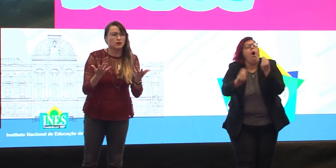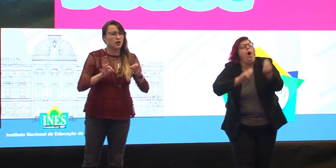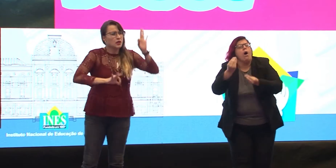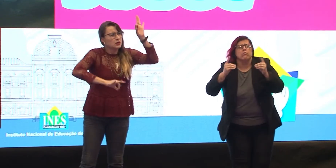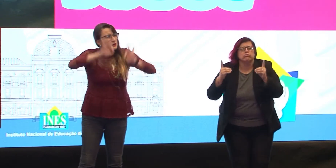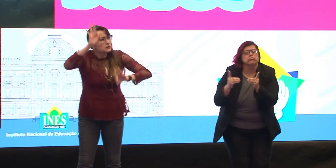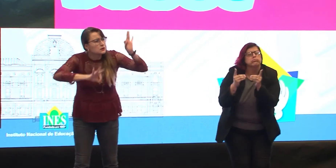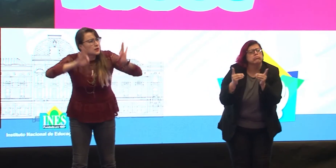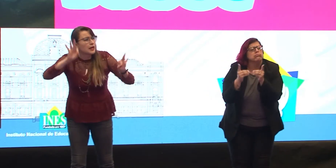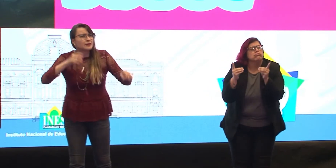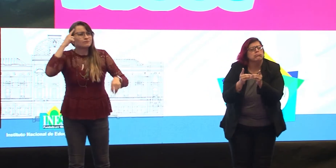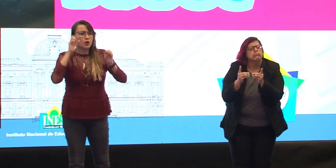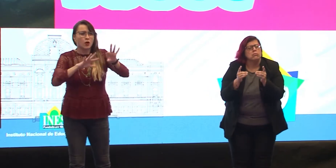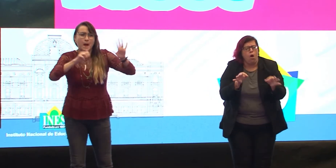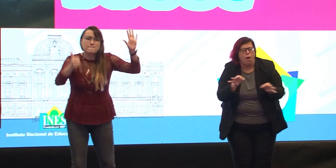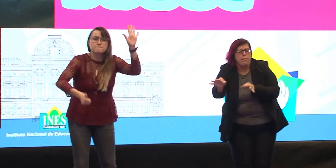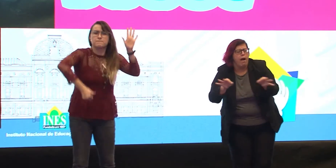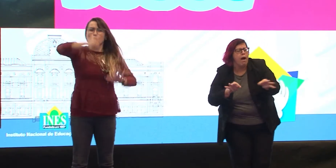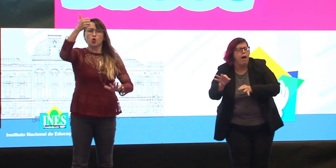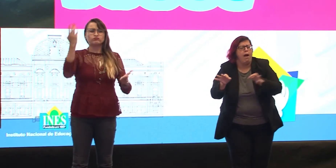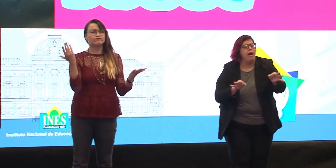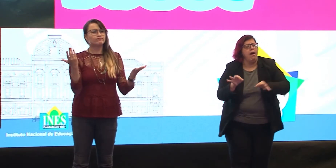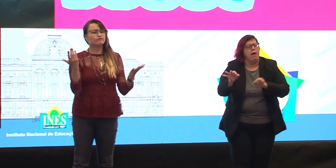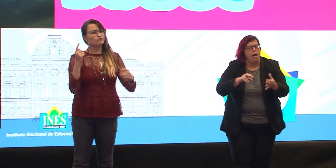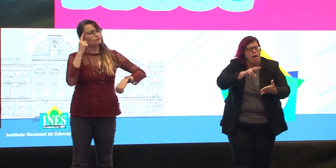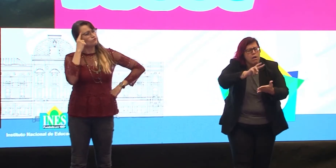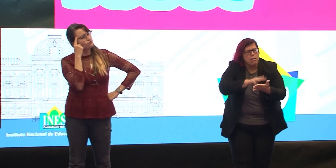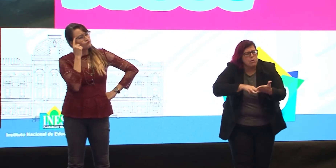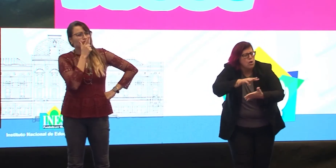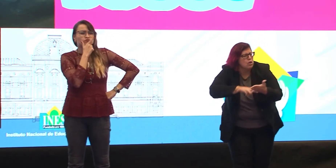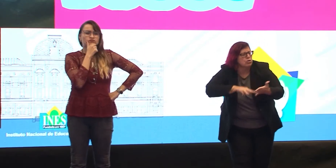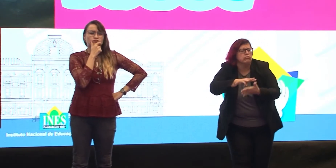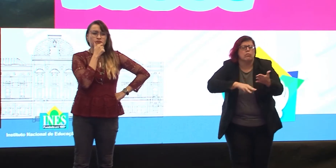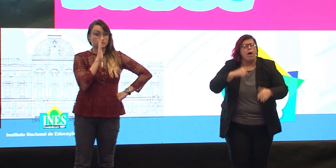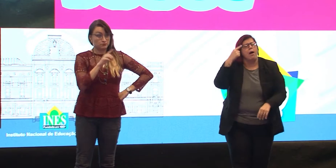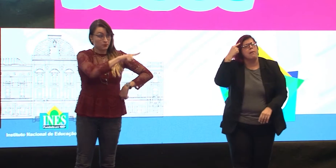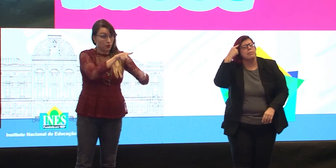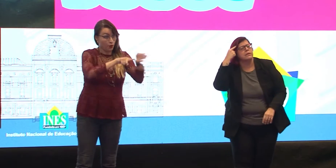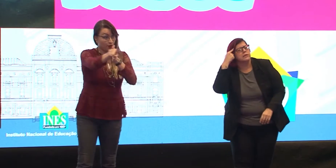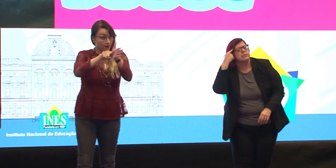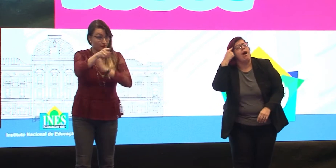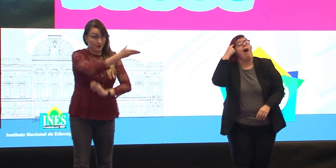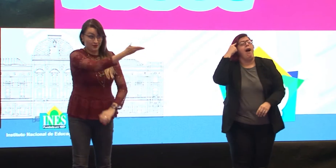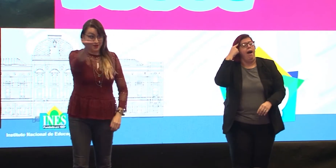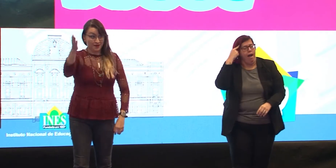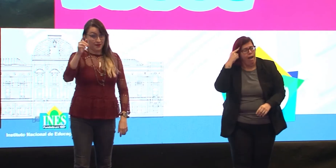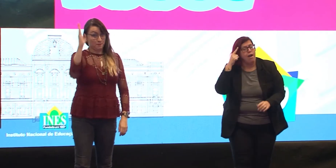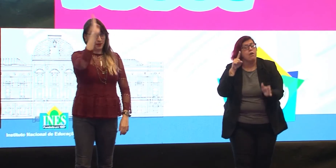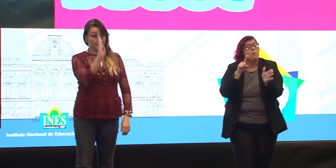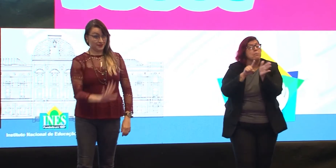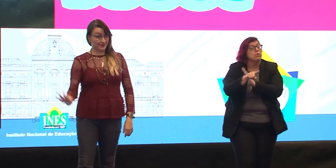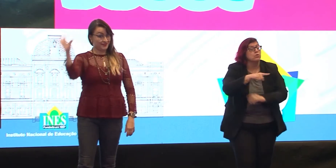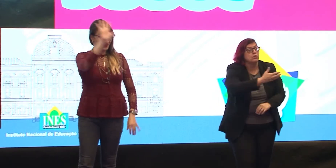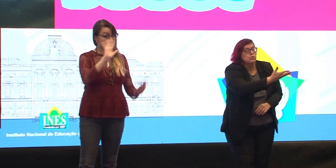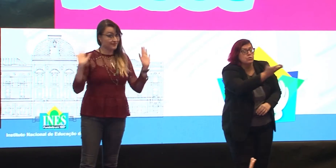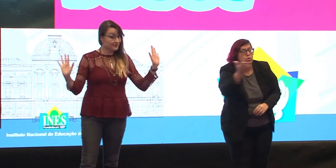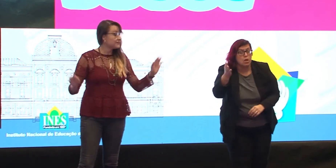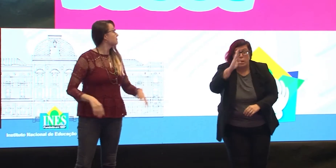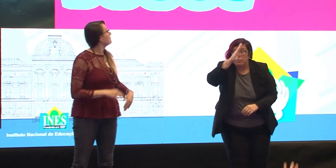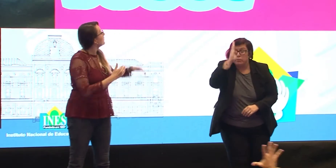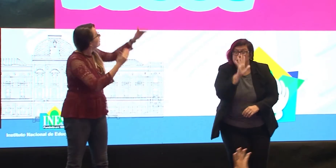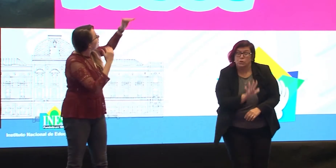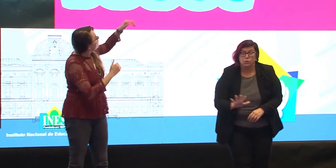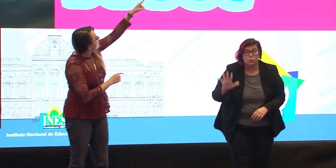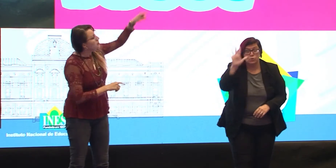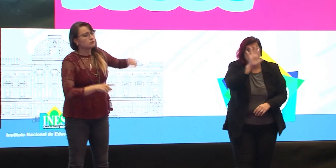educação? A utilização de dispositivos didáticos? É melhorar o ensino-aprendizagem?